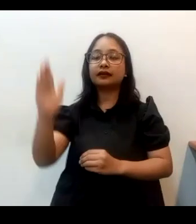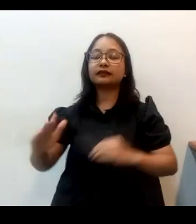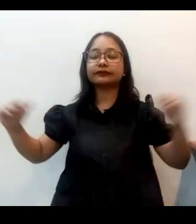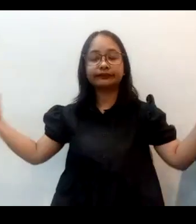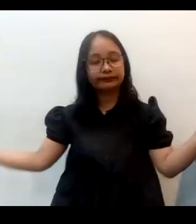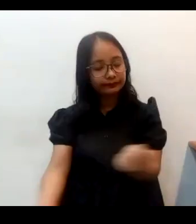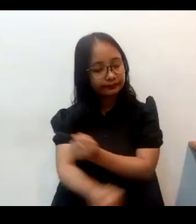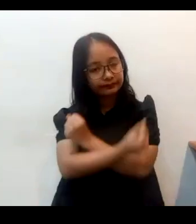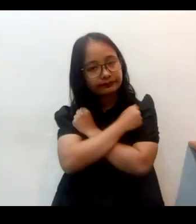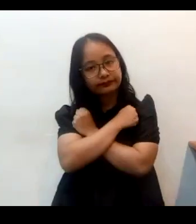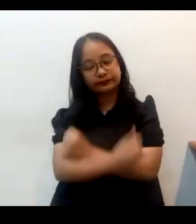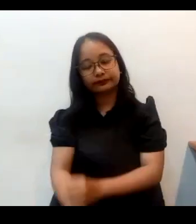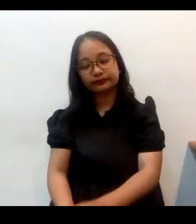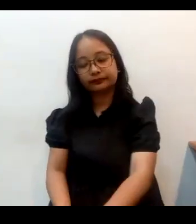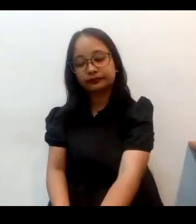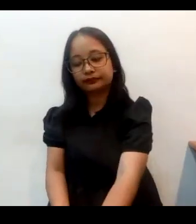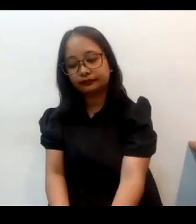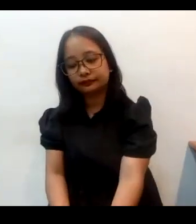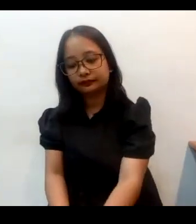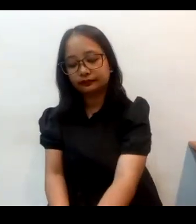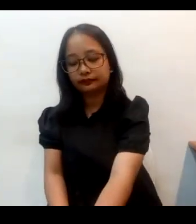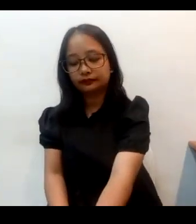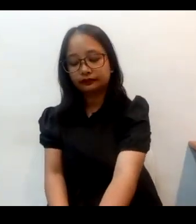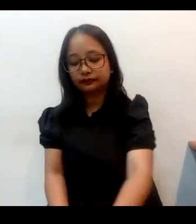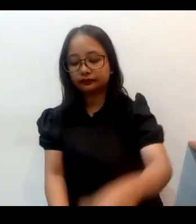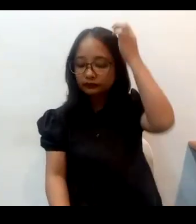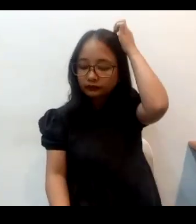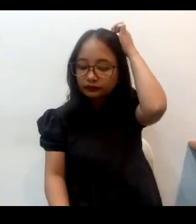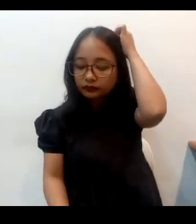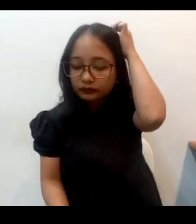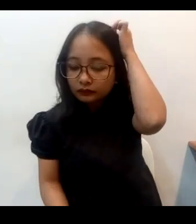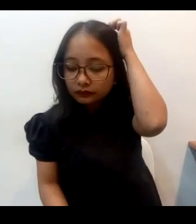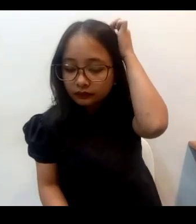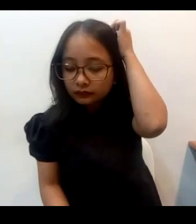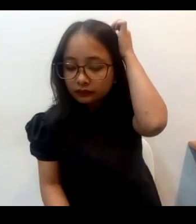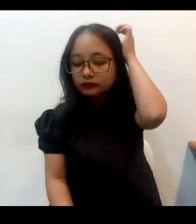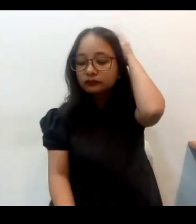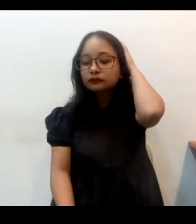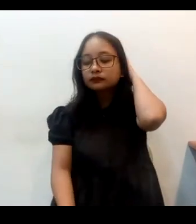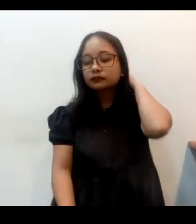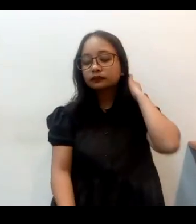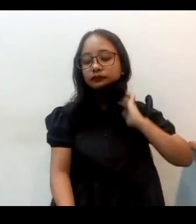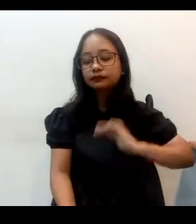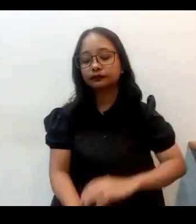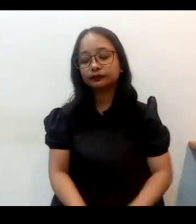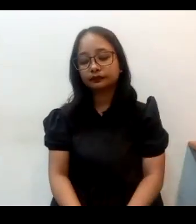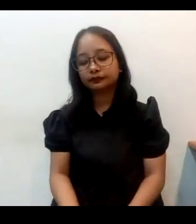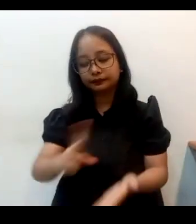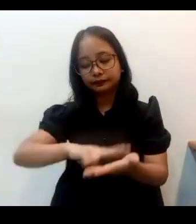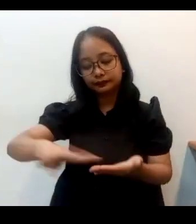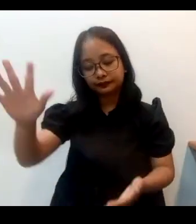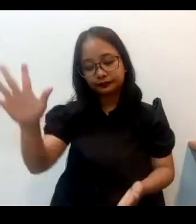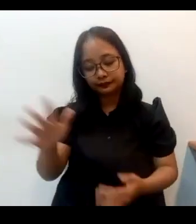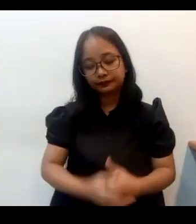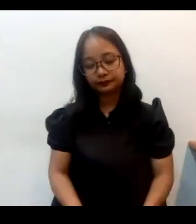nung tayo po'y naligtas, natanggap natin yung pag-ibig ng Diyos. And verse 5, our gospel did not come to you in the word only. So